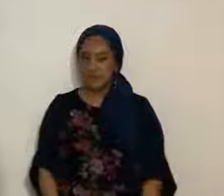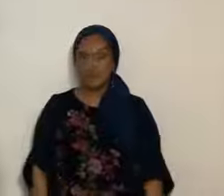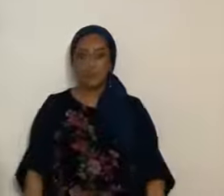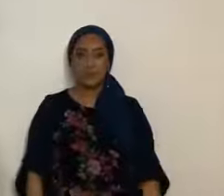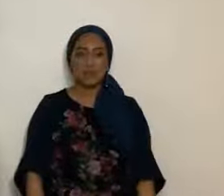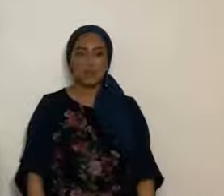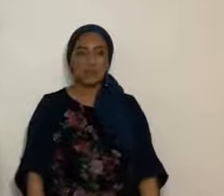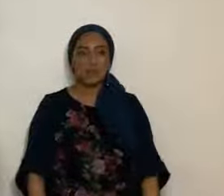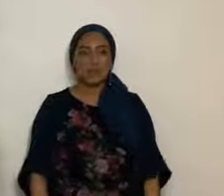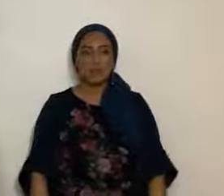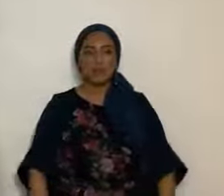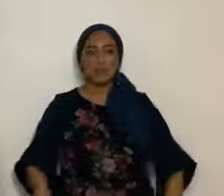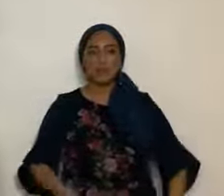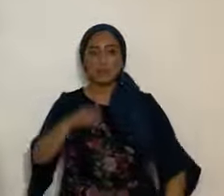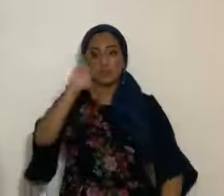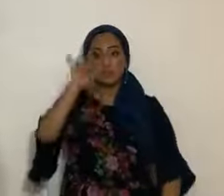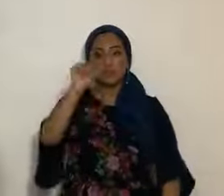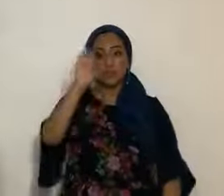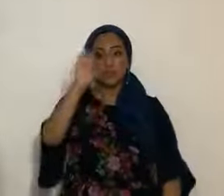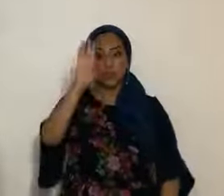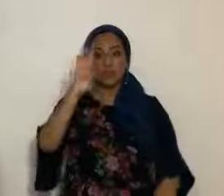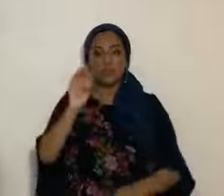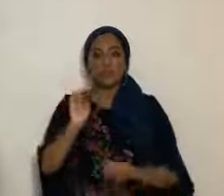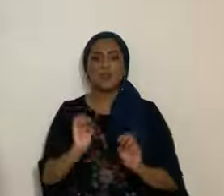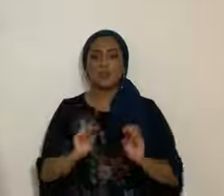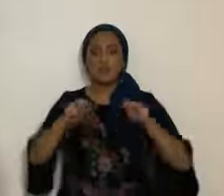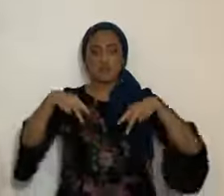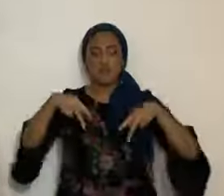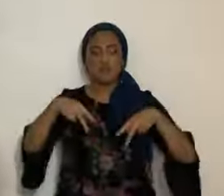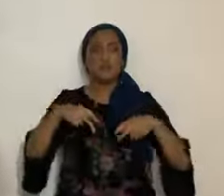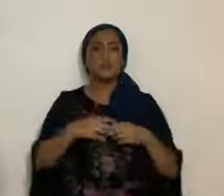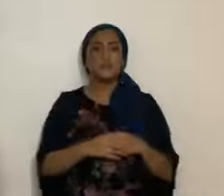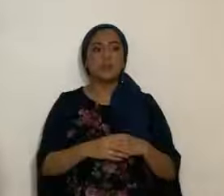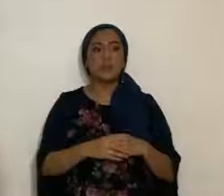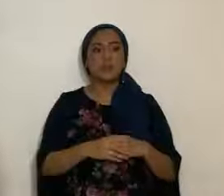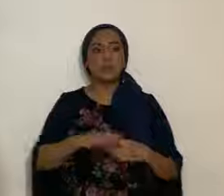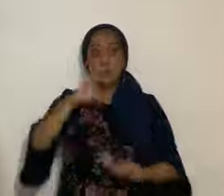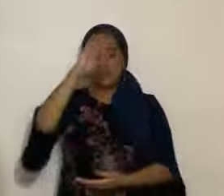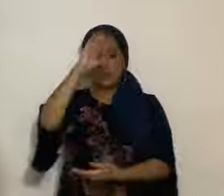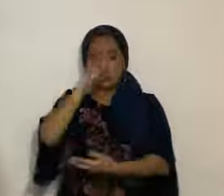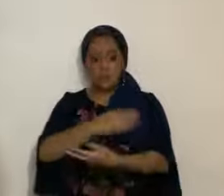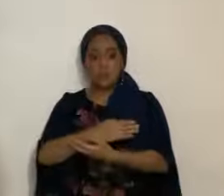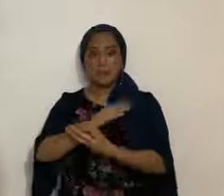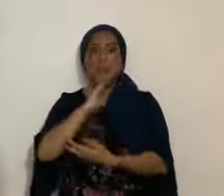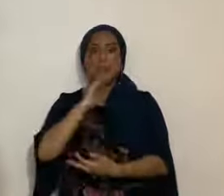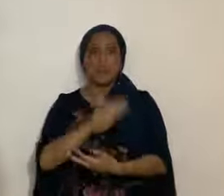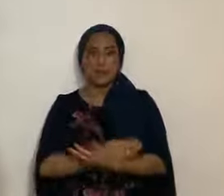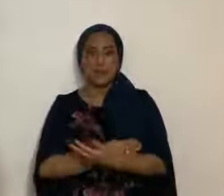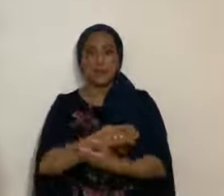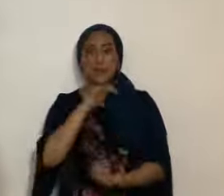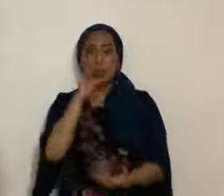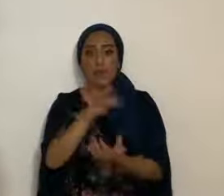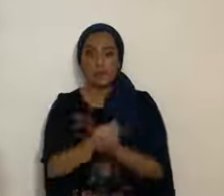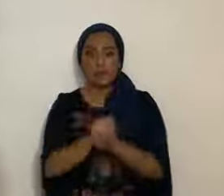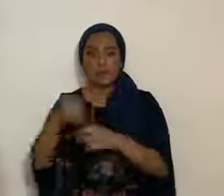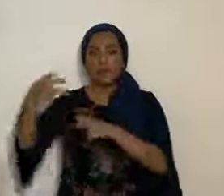Entonces se levantó Jacob y subió sus hijos y sus mujeres sobre sus camellos, y puso en camino